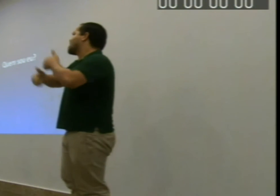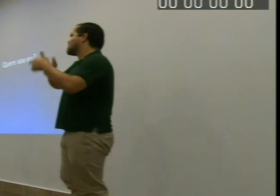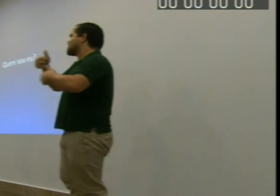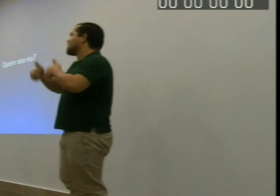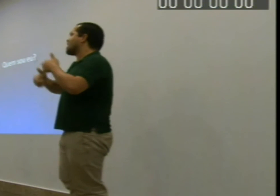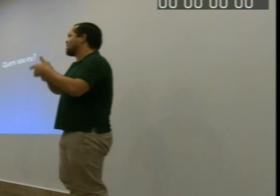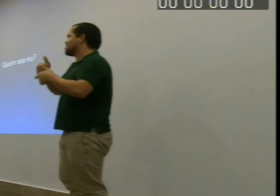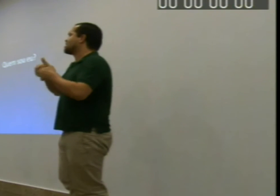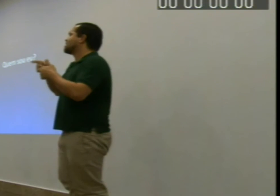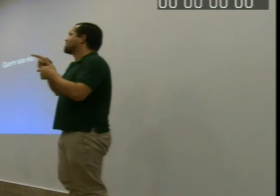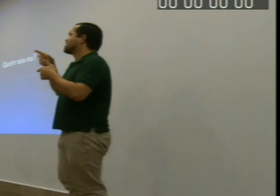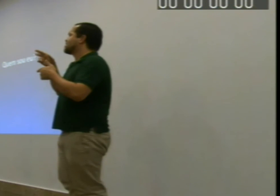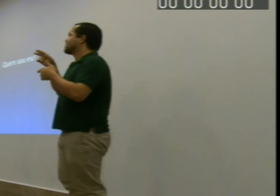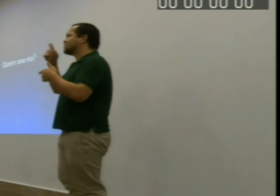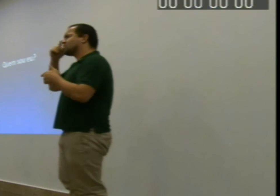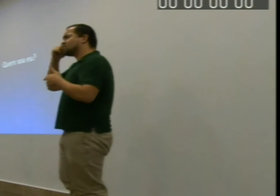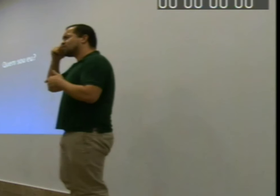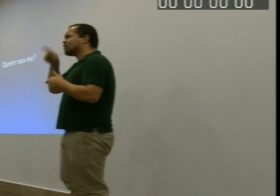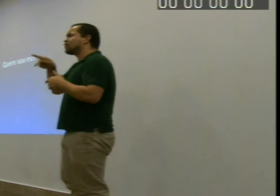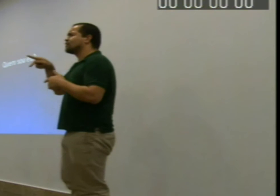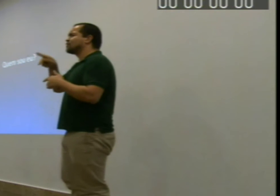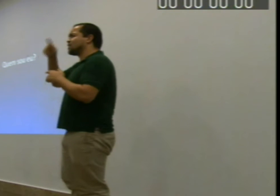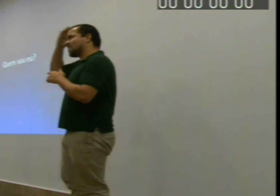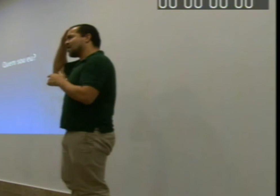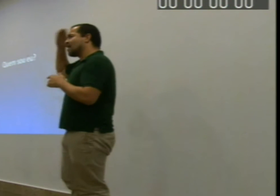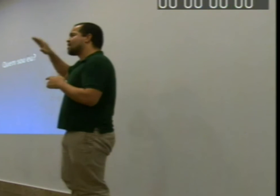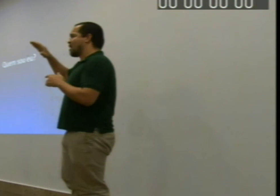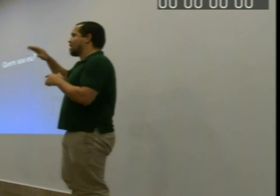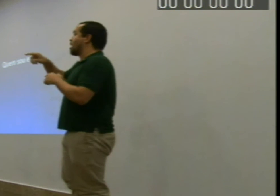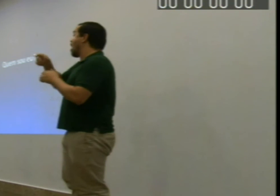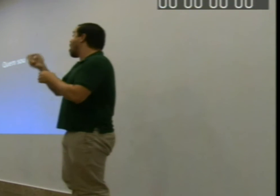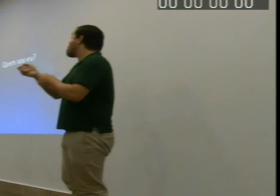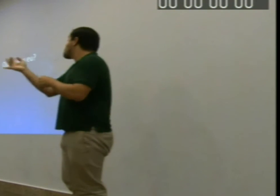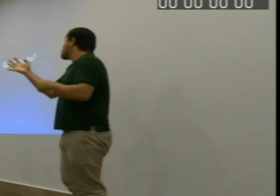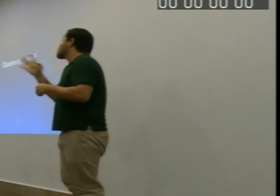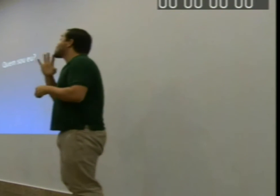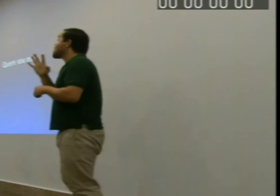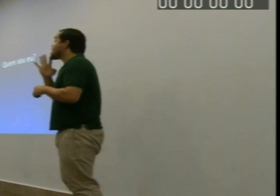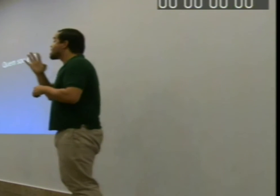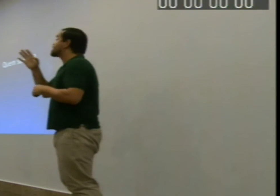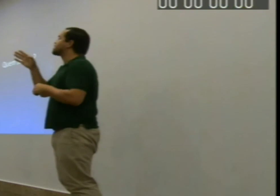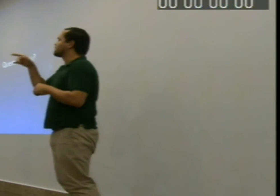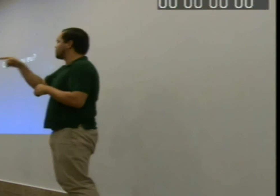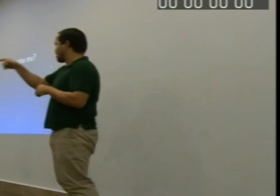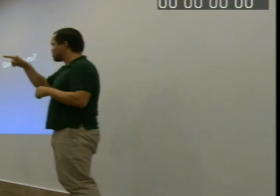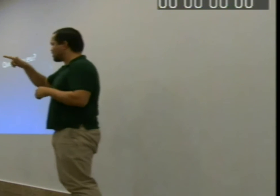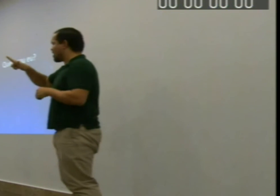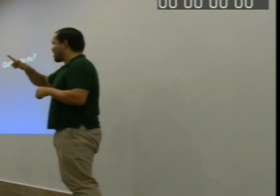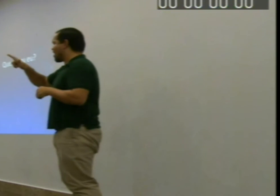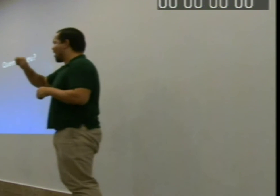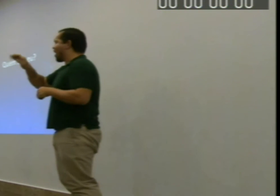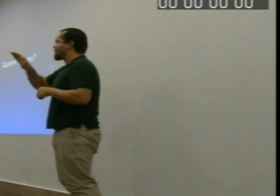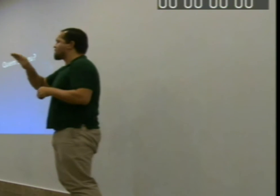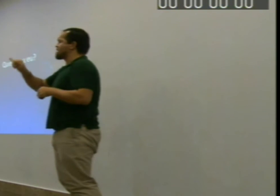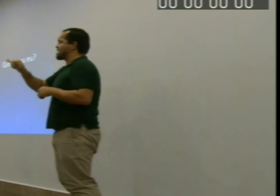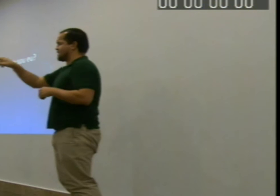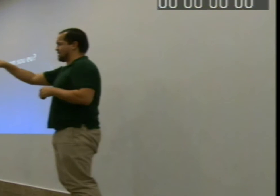ela trabalho assim como ela é professora no Paraná